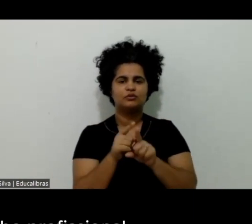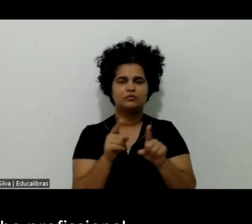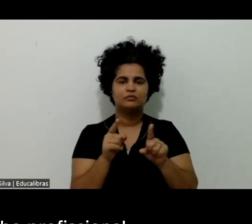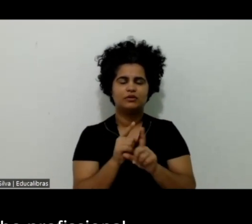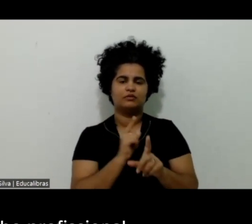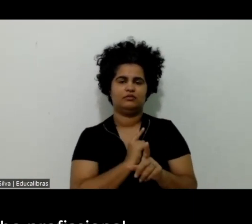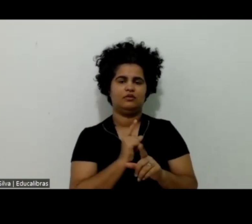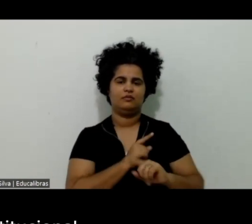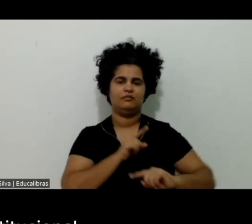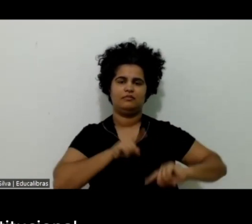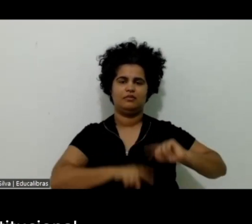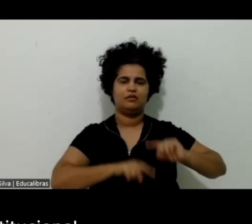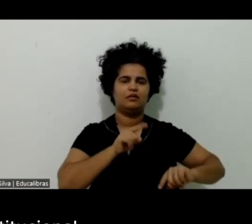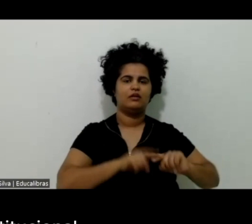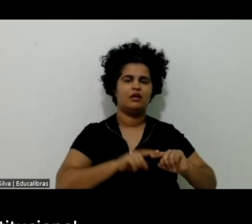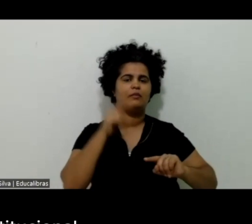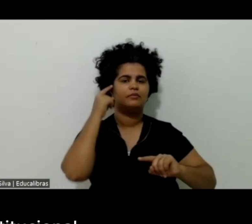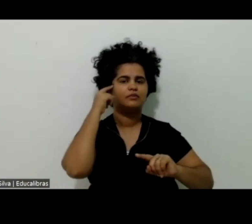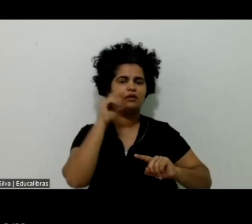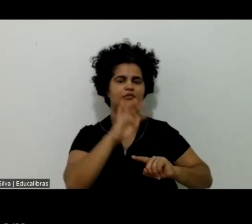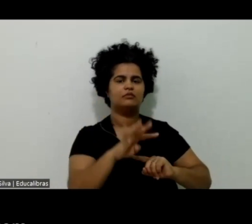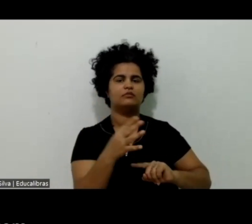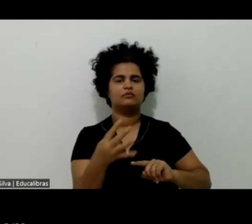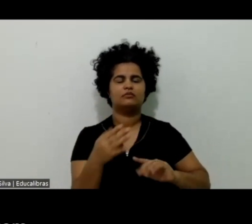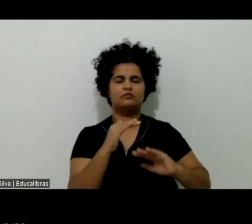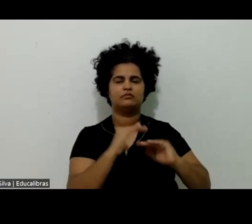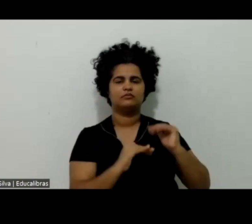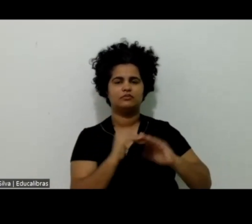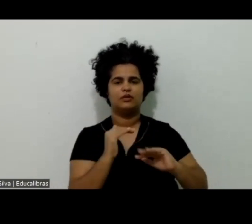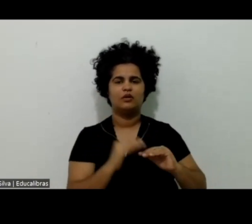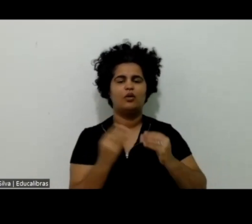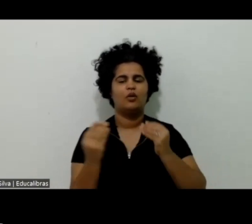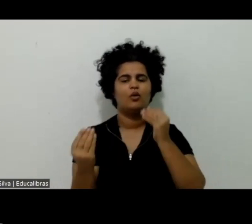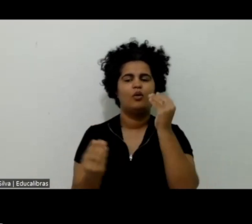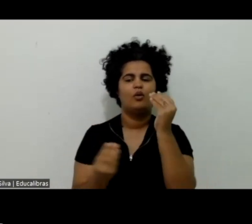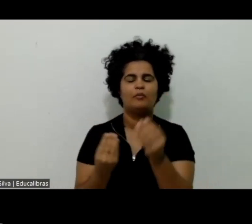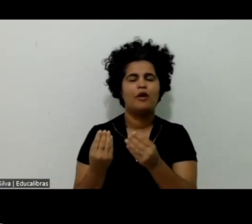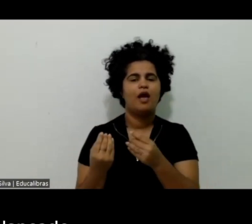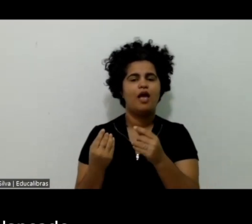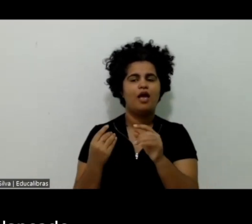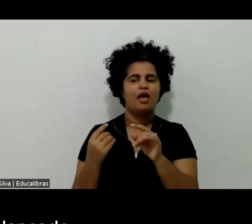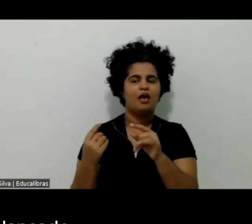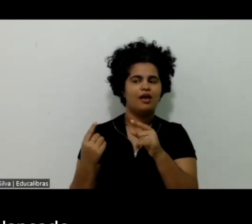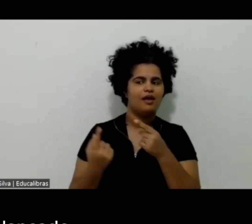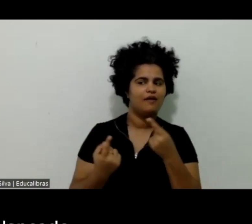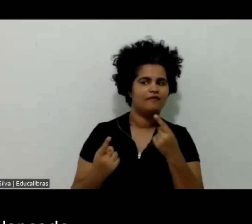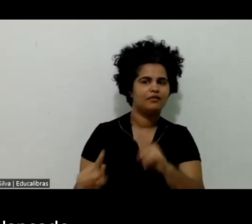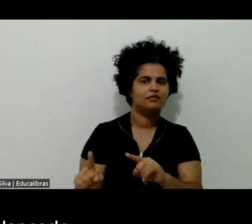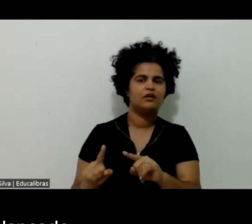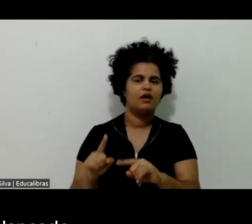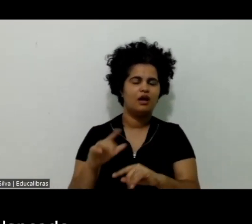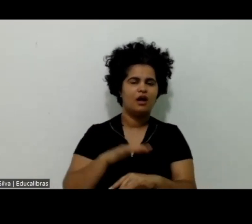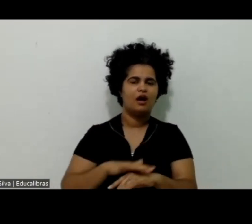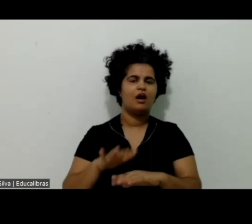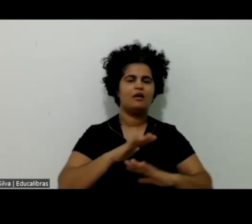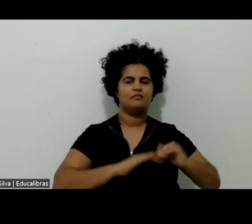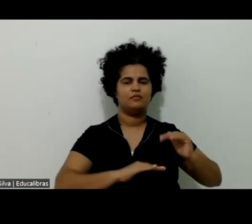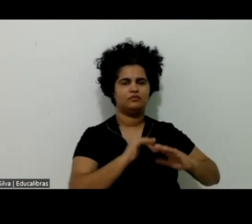o trabalho profissional do racismo institucional. A gente tem recente, né, recentemente lançada,